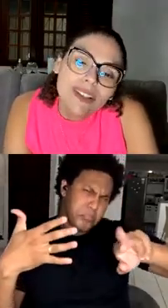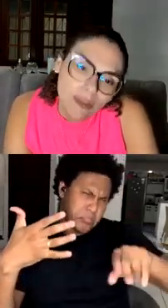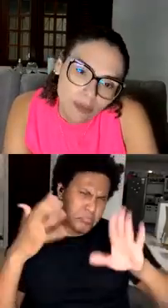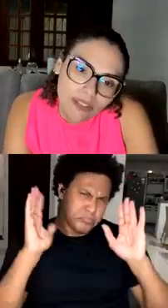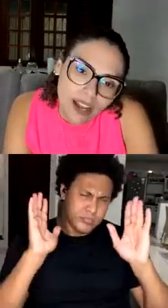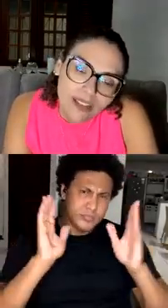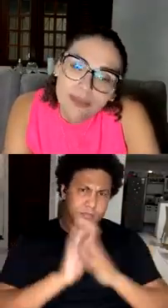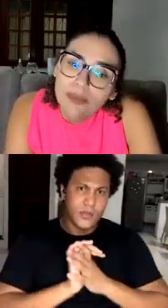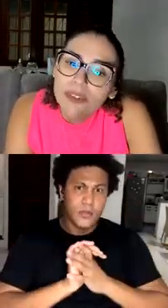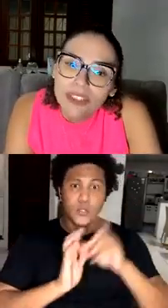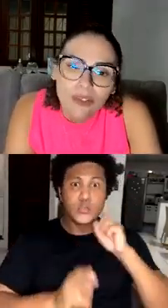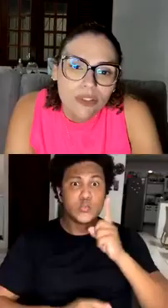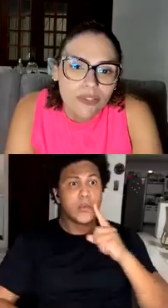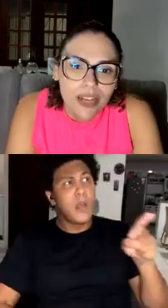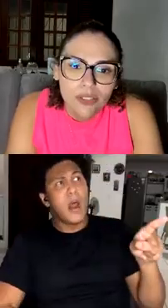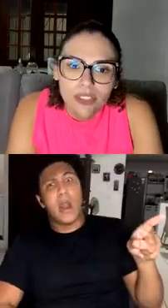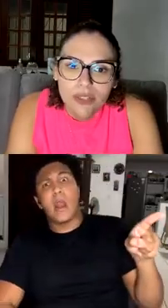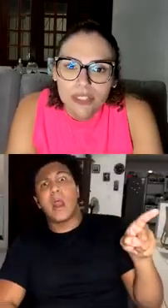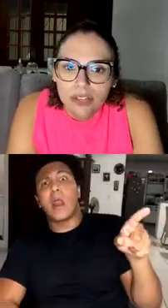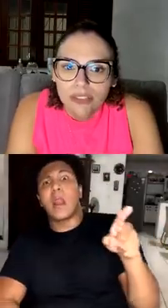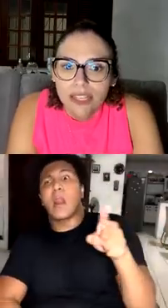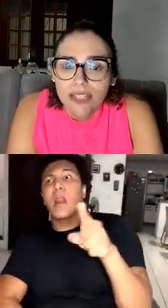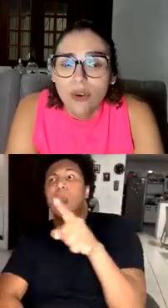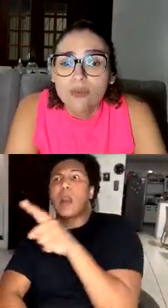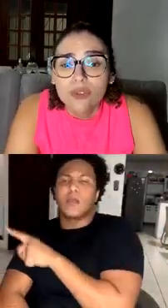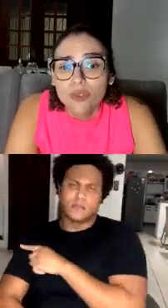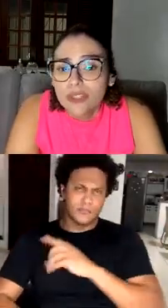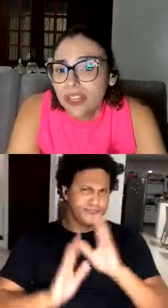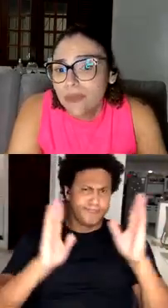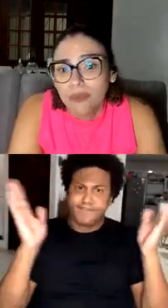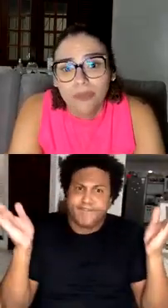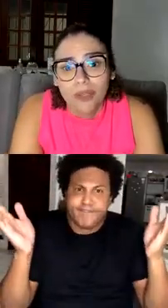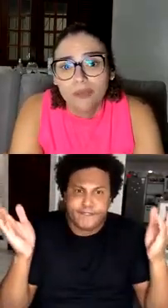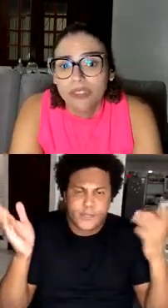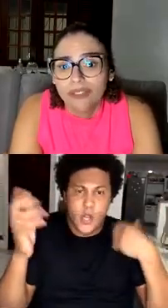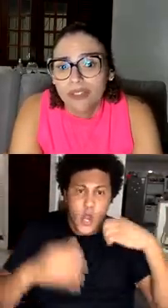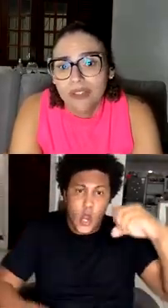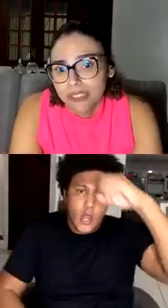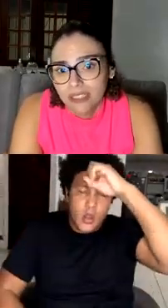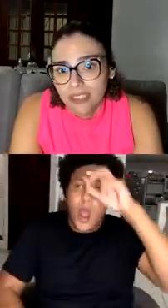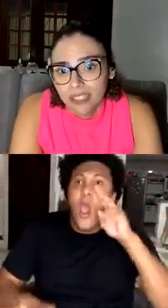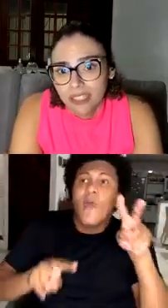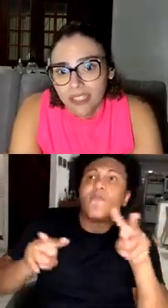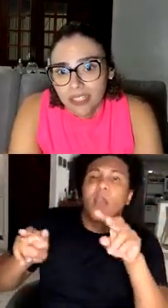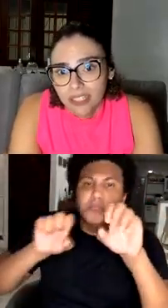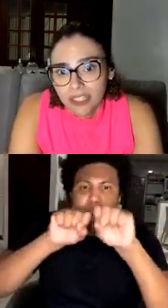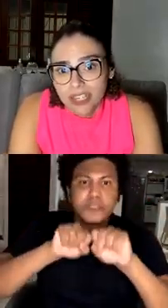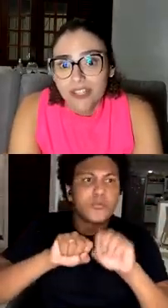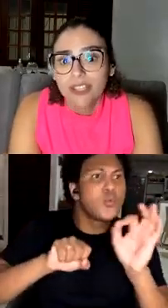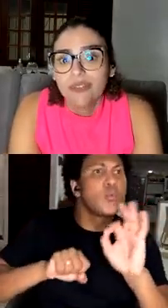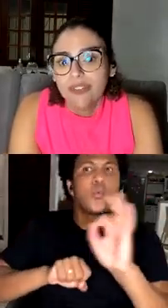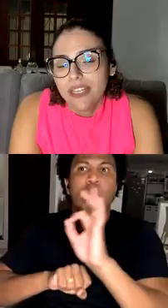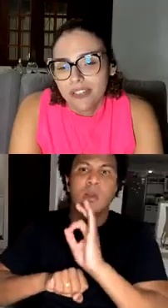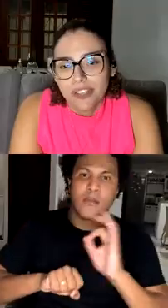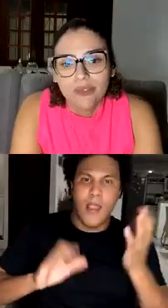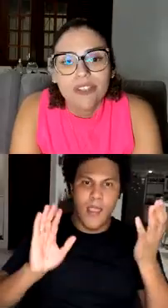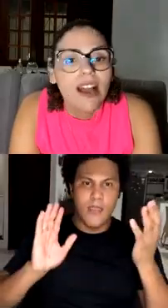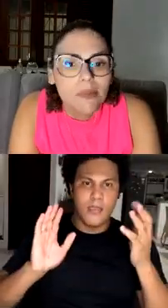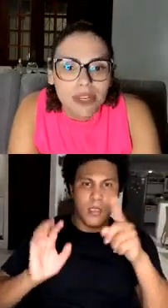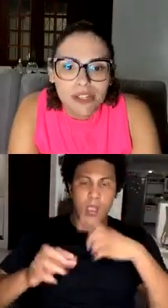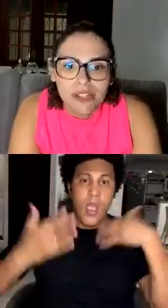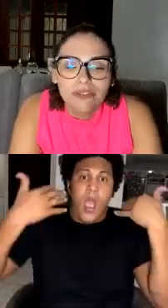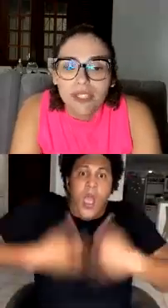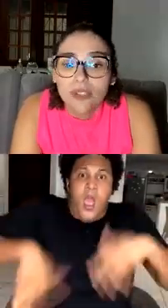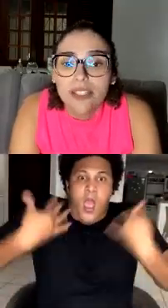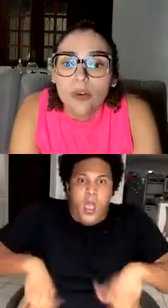um exemplo, tá? Tem muitos outros fatos, outras coisas que acontecem com os surdos aí pelo mundo afora. Que a gente não vê, que a gente não sabe,